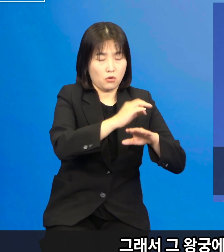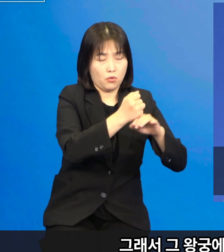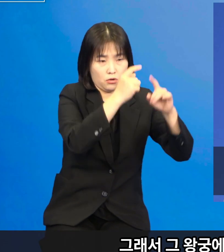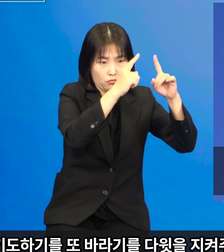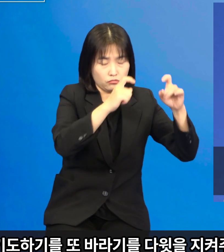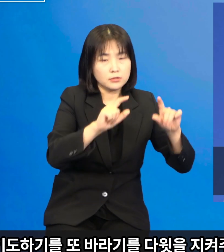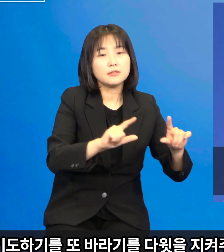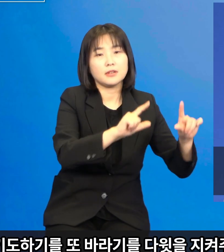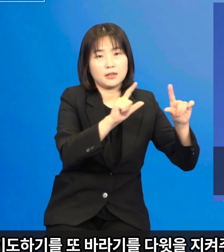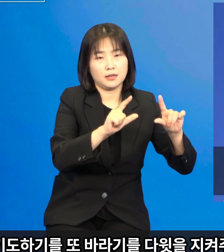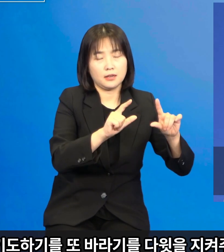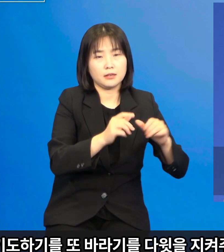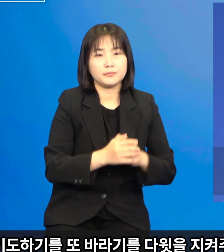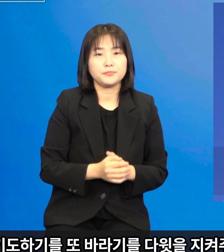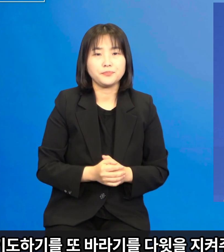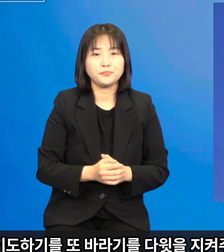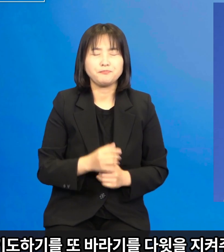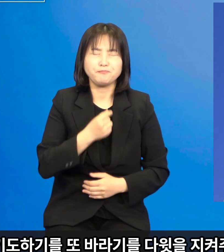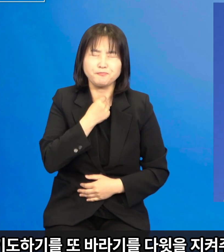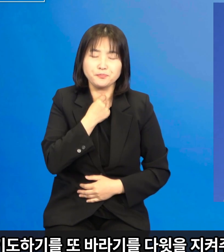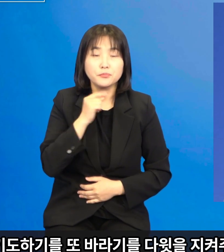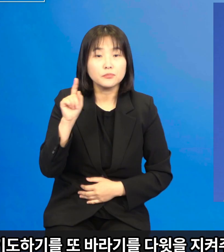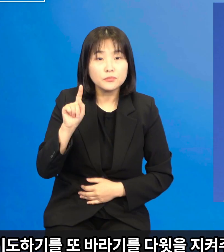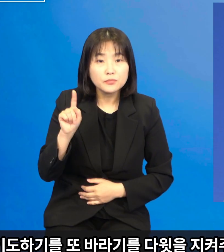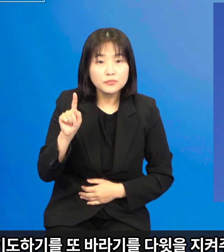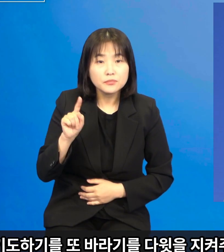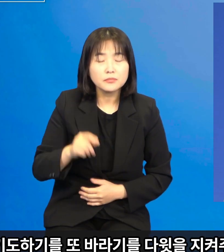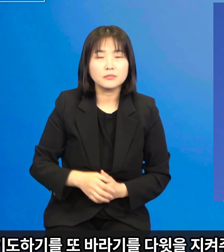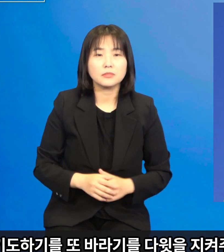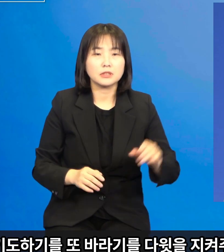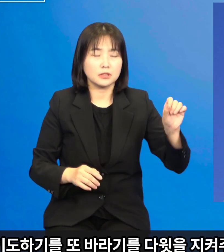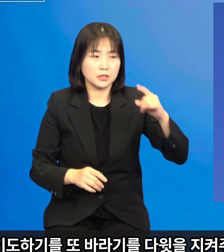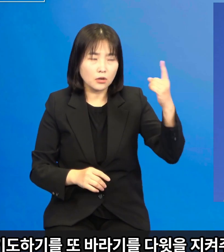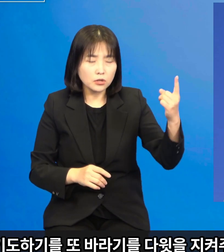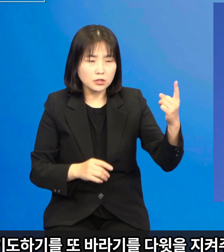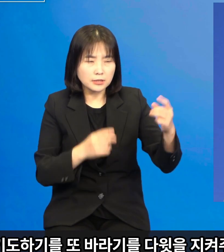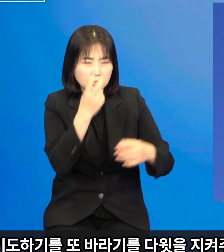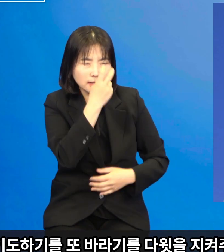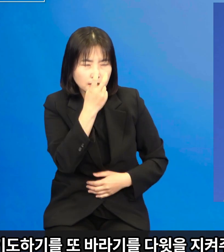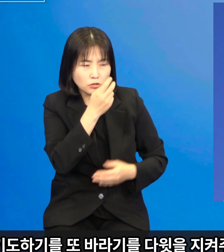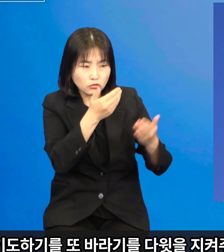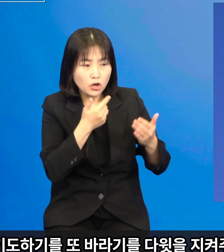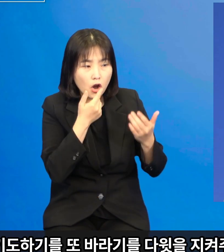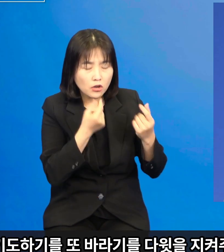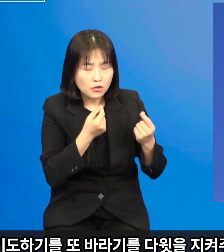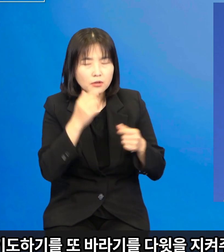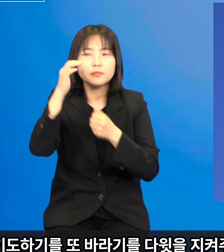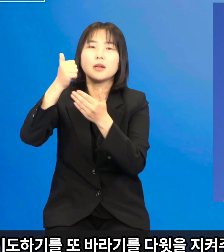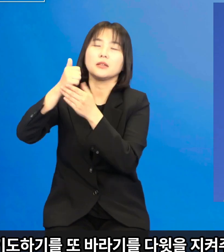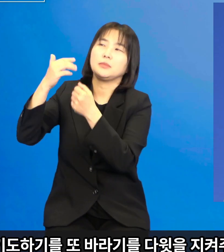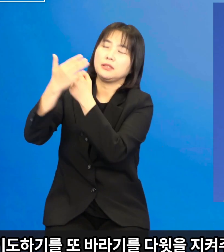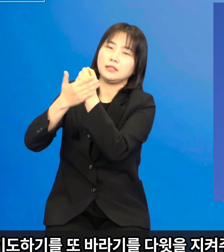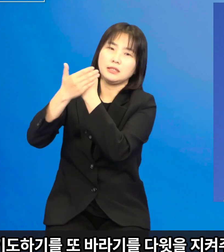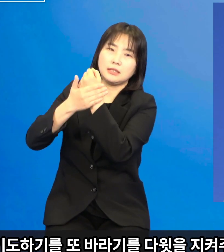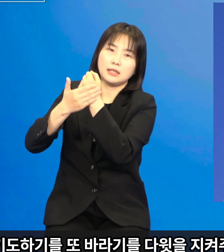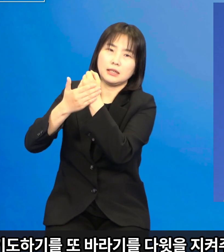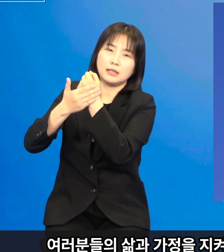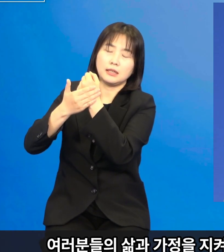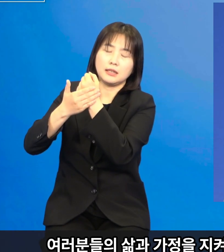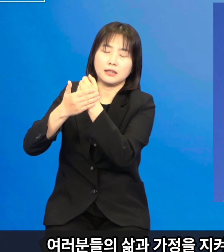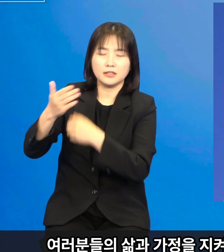겁니다. 기도하기를, 또 바라기를, 다윗을 지켜주신 것처럼 하나님의 은혜와 또